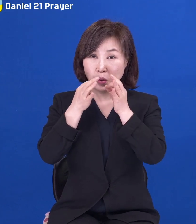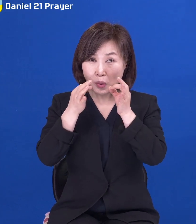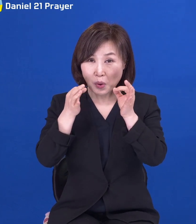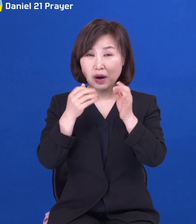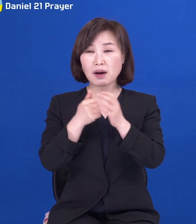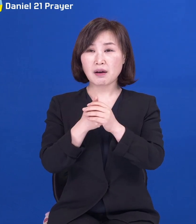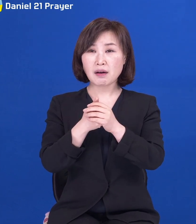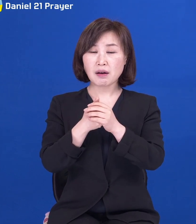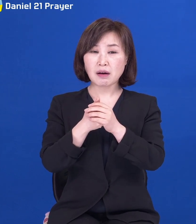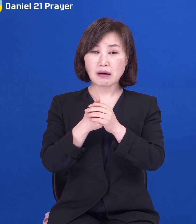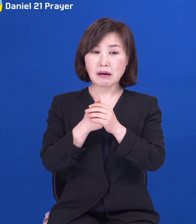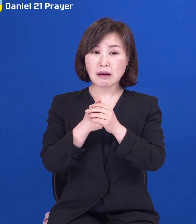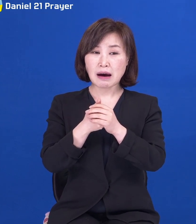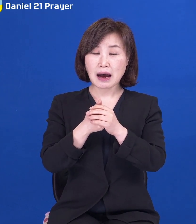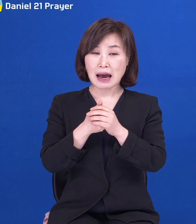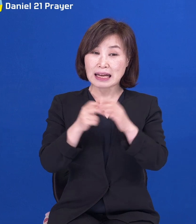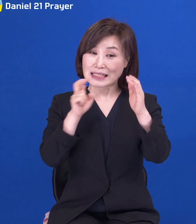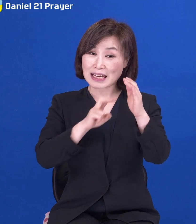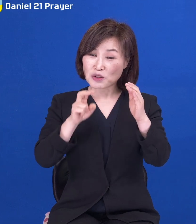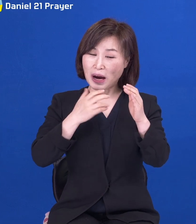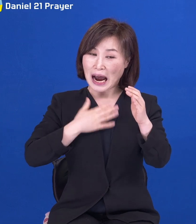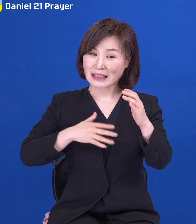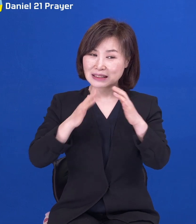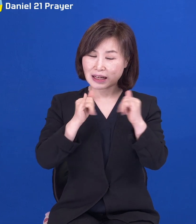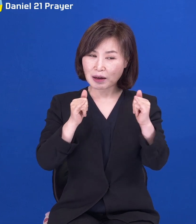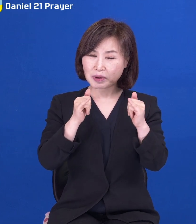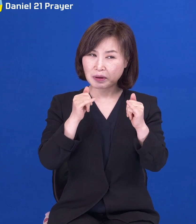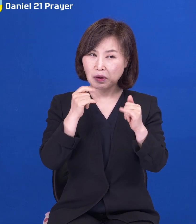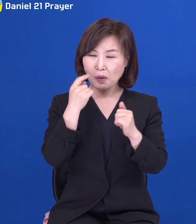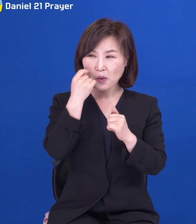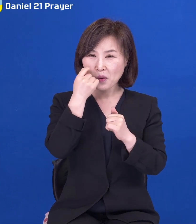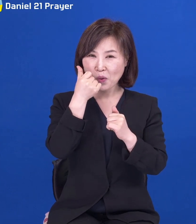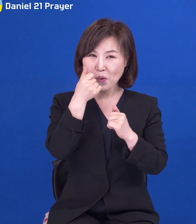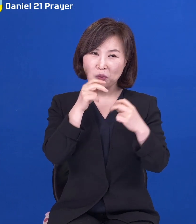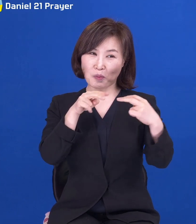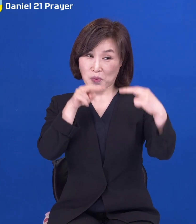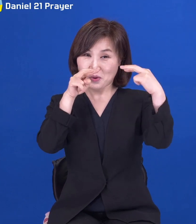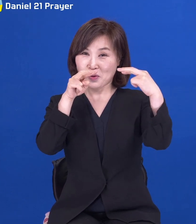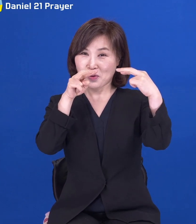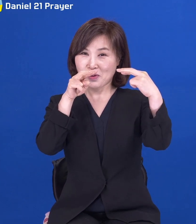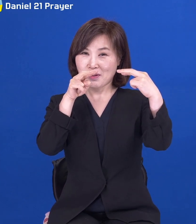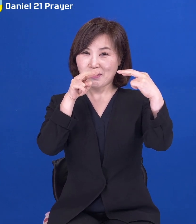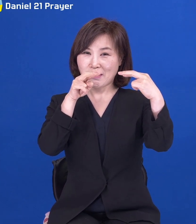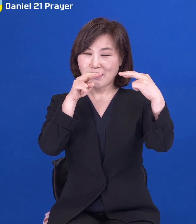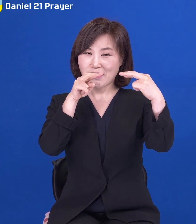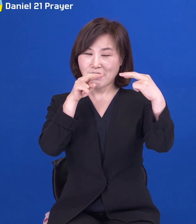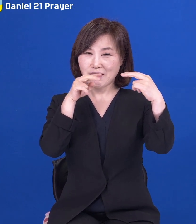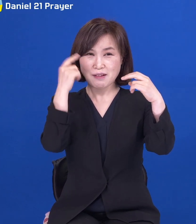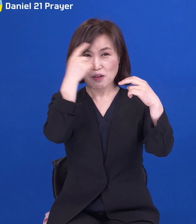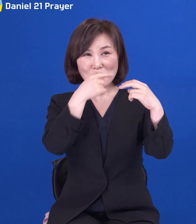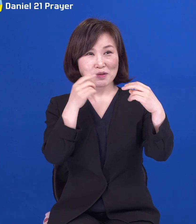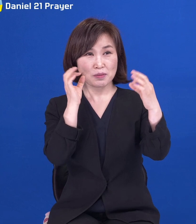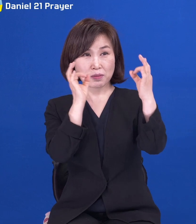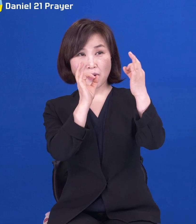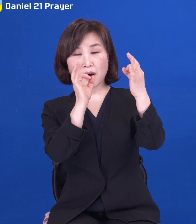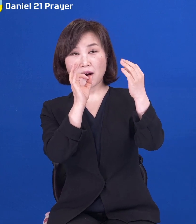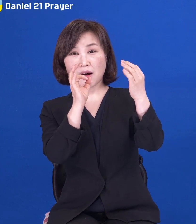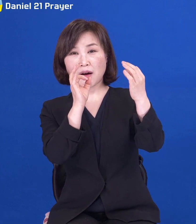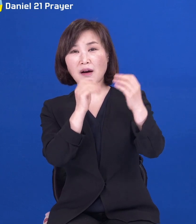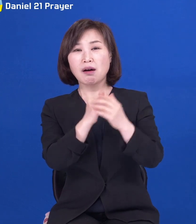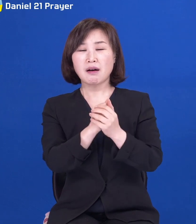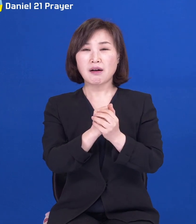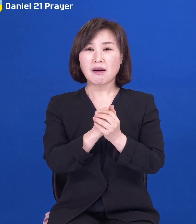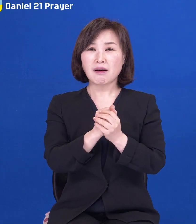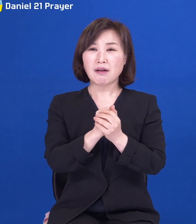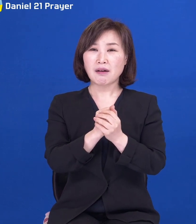사람은 눈을 마주치게 돼 있어요. 예, 모르면 모를까. 그게 턱 마주봤죠. 근데 그 형님하고 내가 그때 이런 얘기를